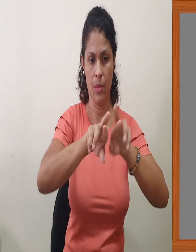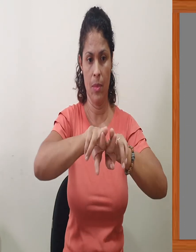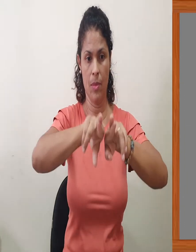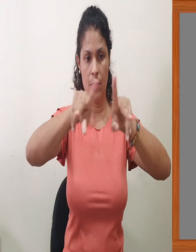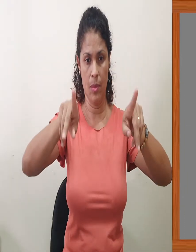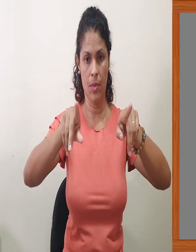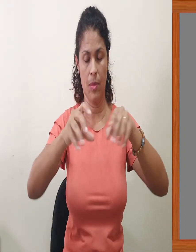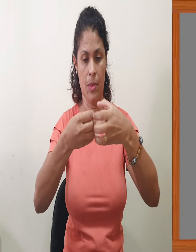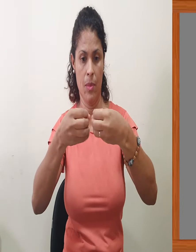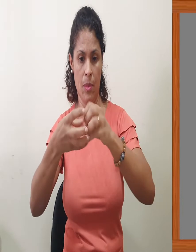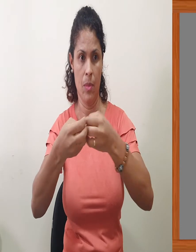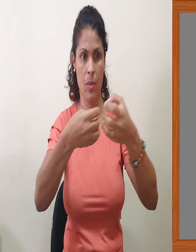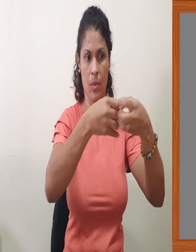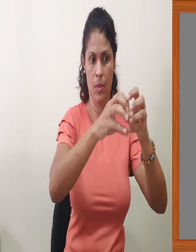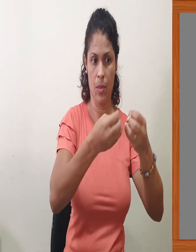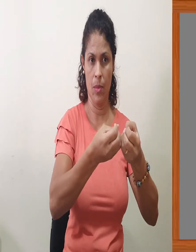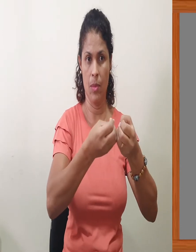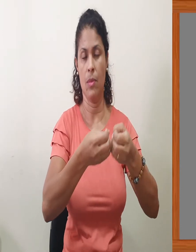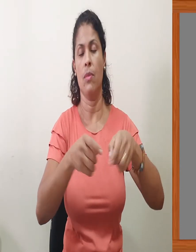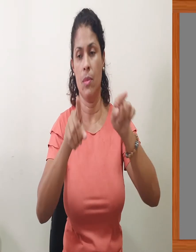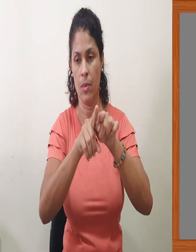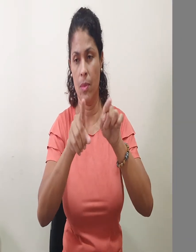Regulação do ciclo celular e câncer.